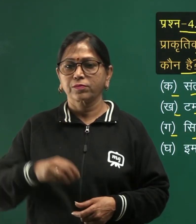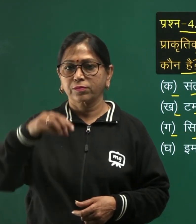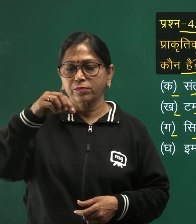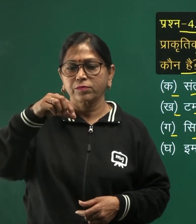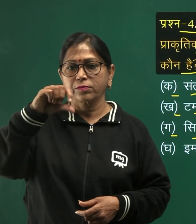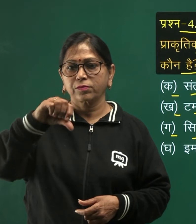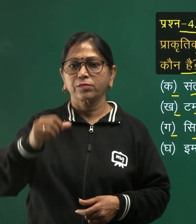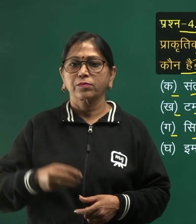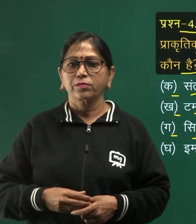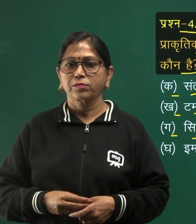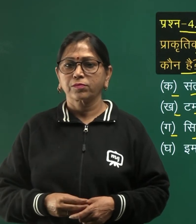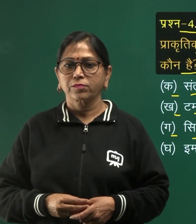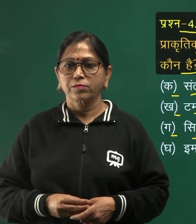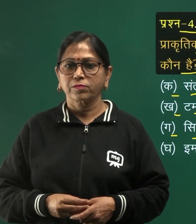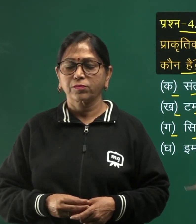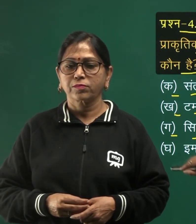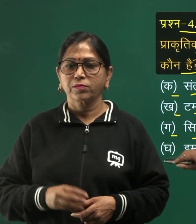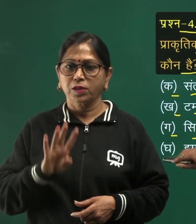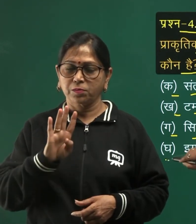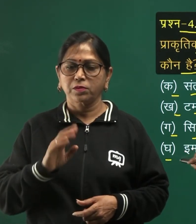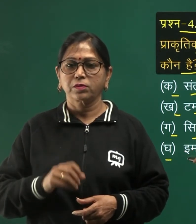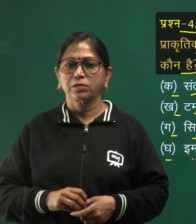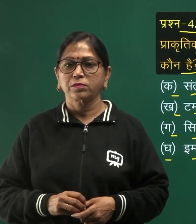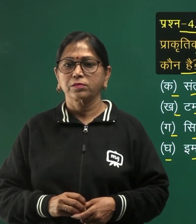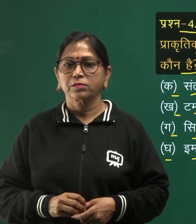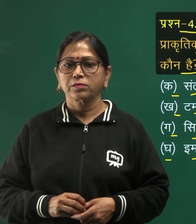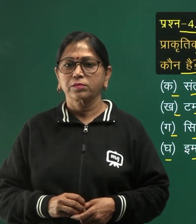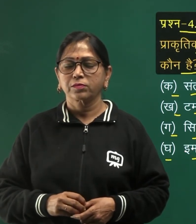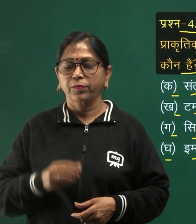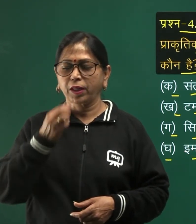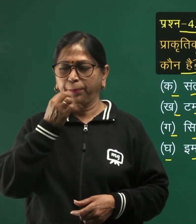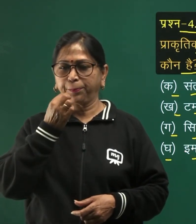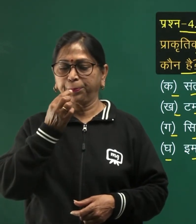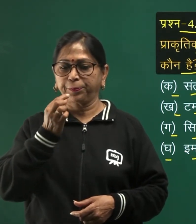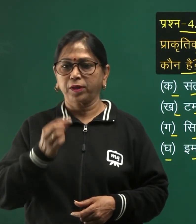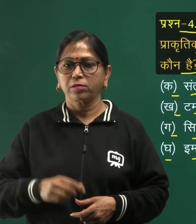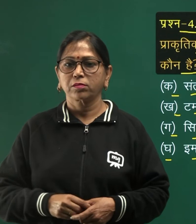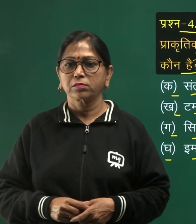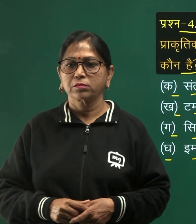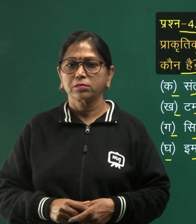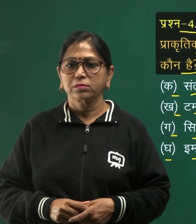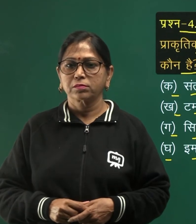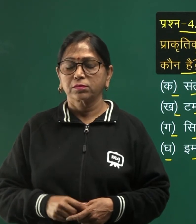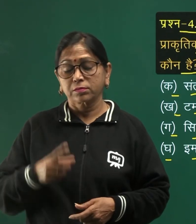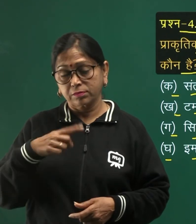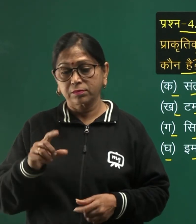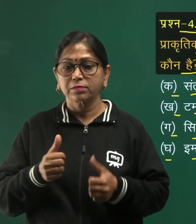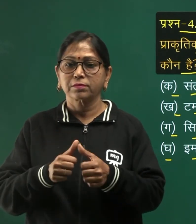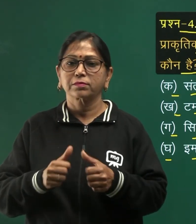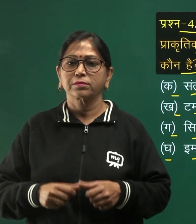नंबर 3 श्री का नंबर 4 इमली